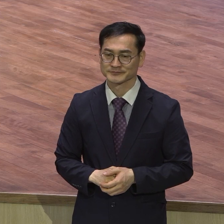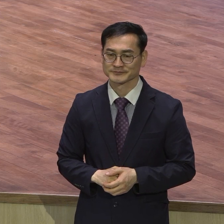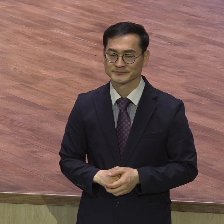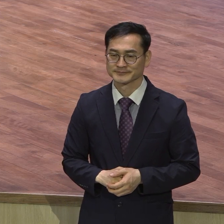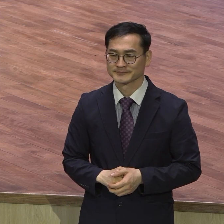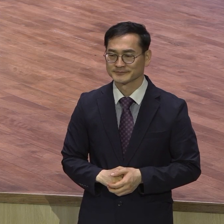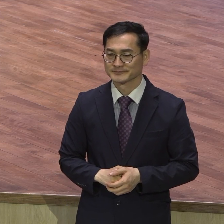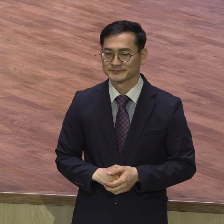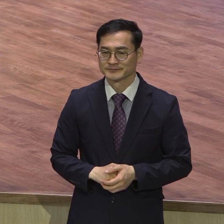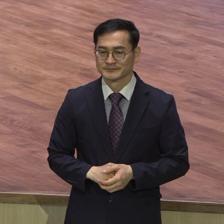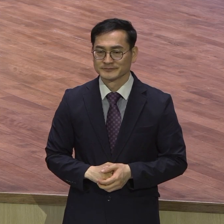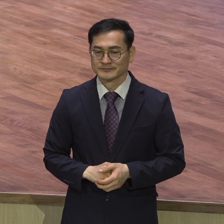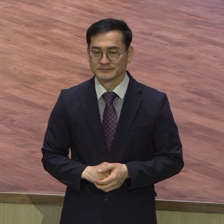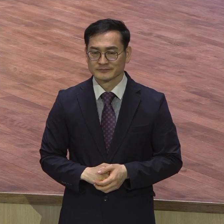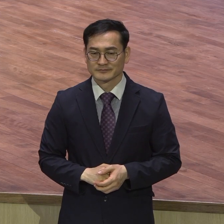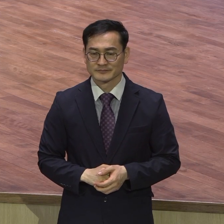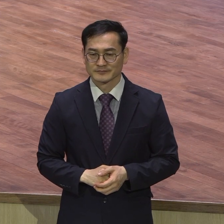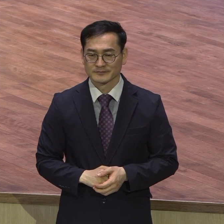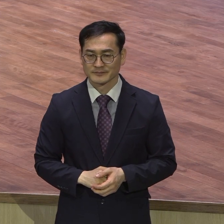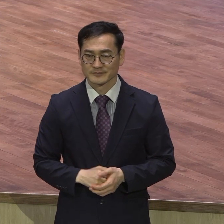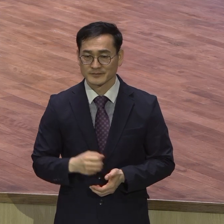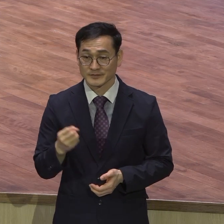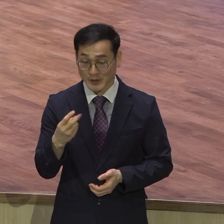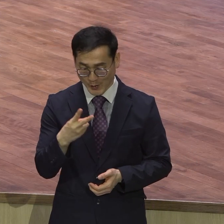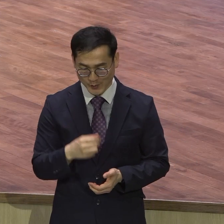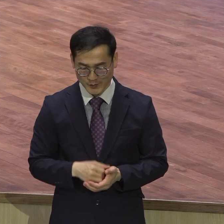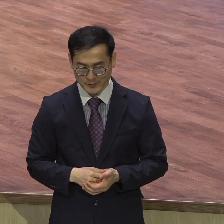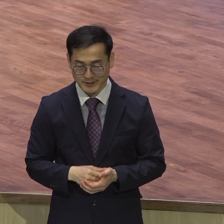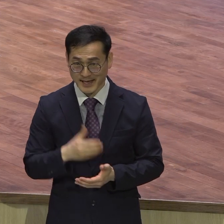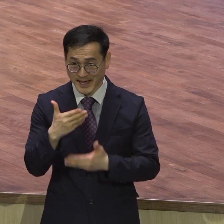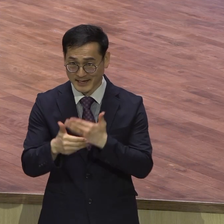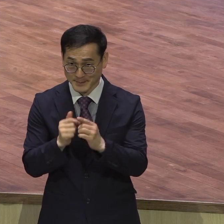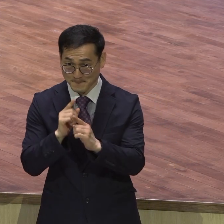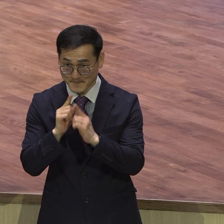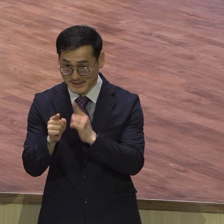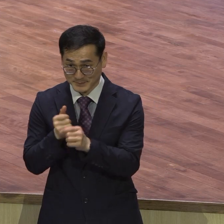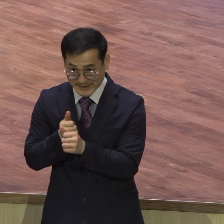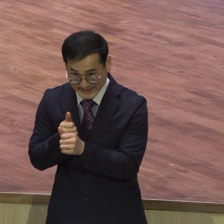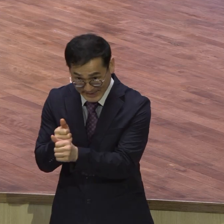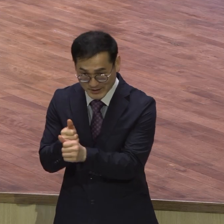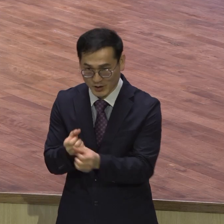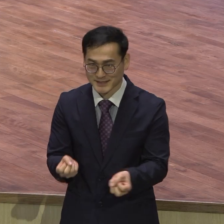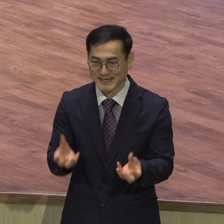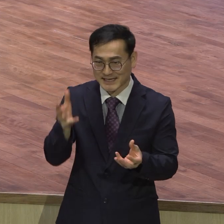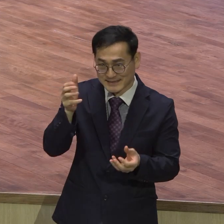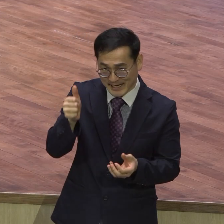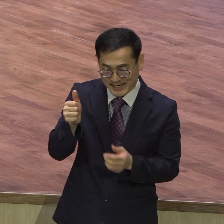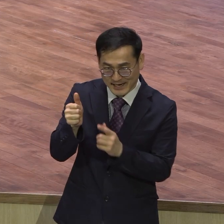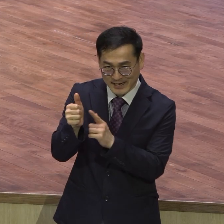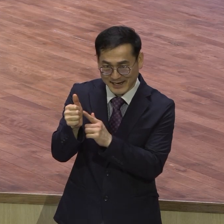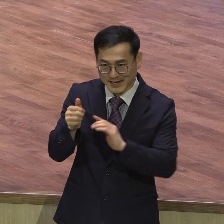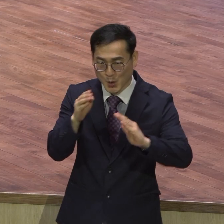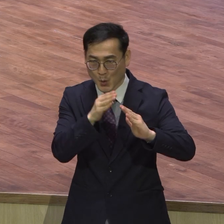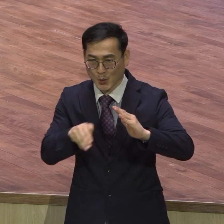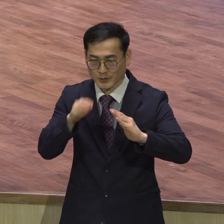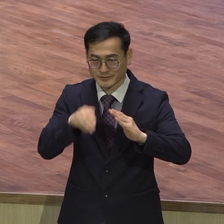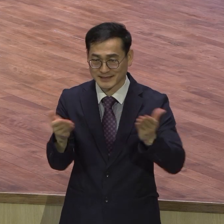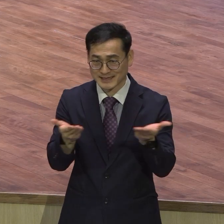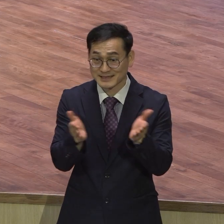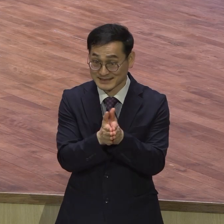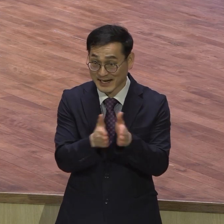담겨져 있어요. 그리고 레위의 구장에 보면 하나님의 말씀에 따라서 제상으로서의 공적 사역을